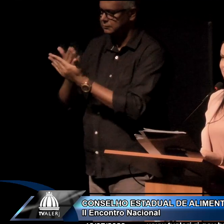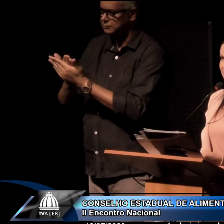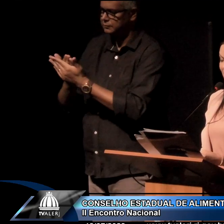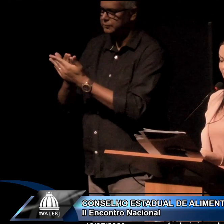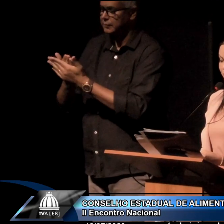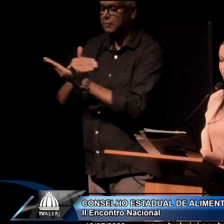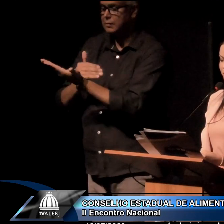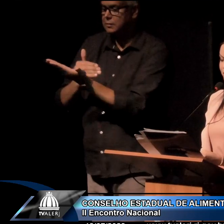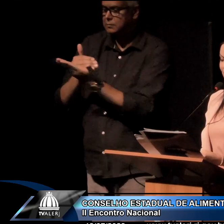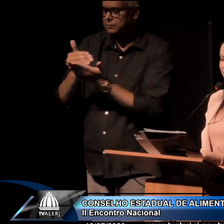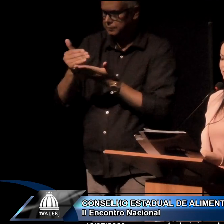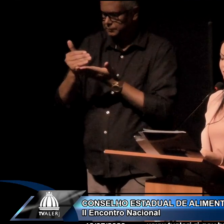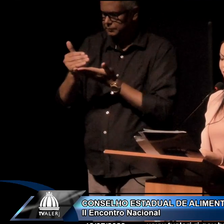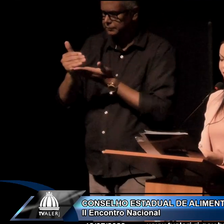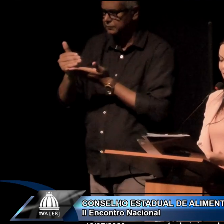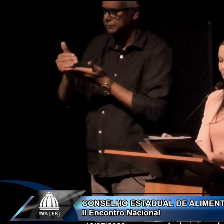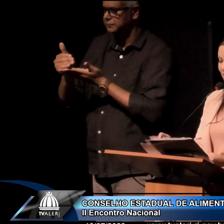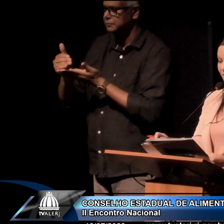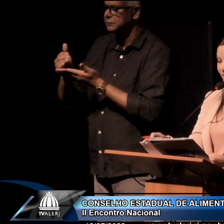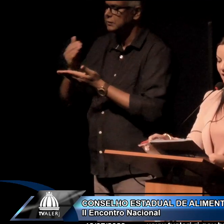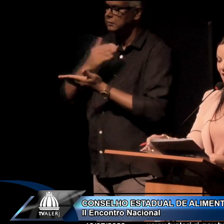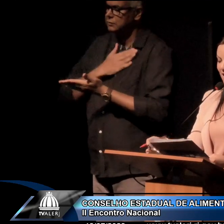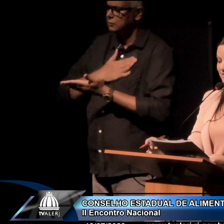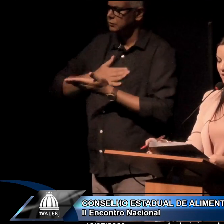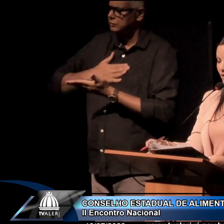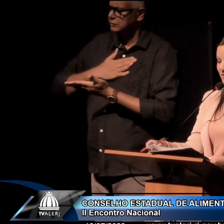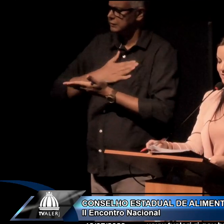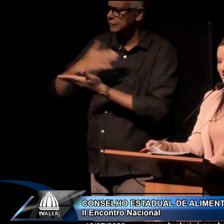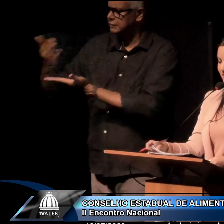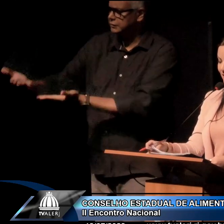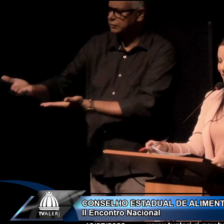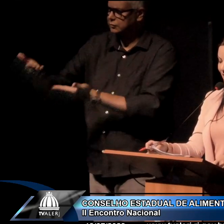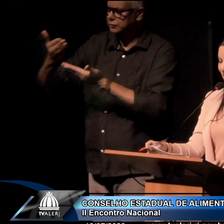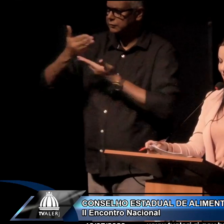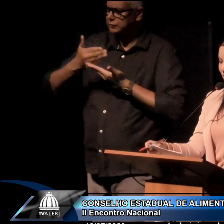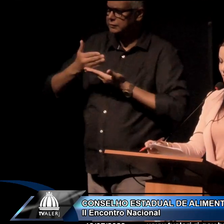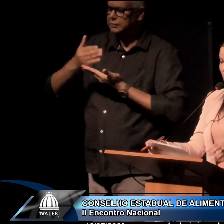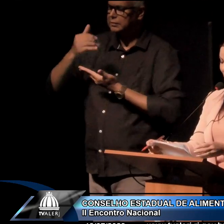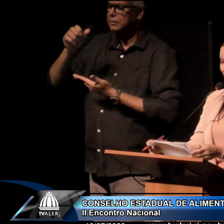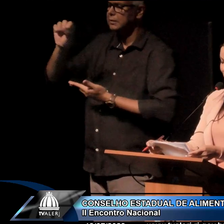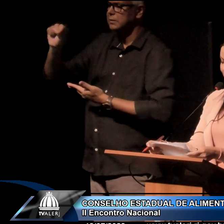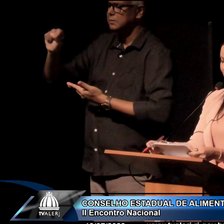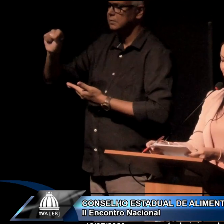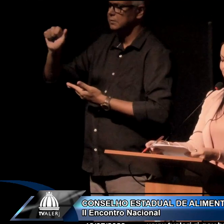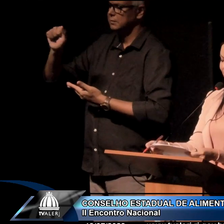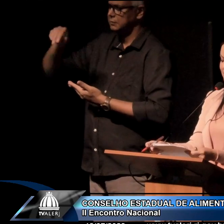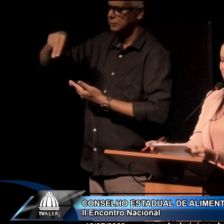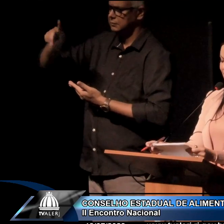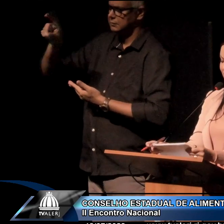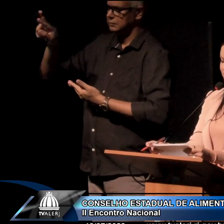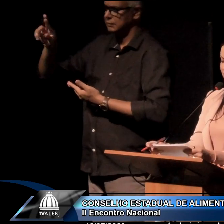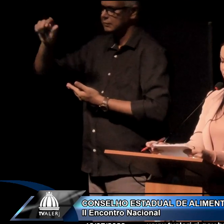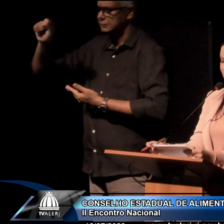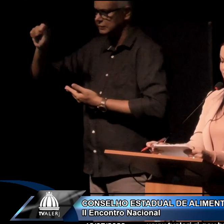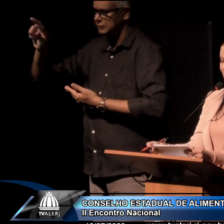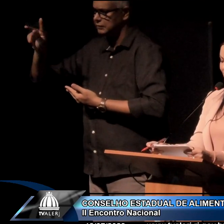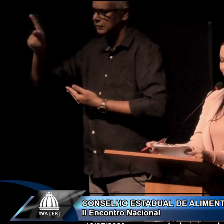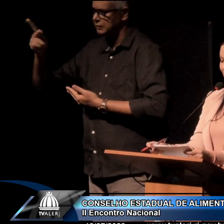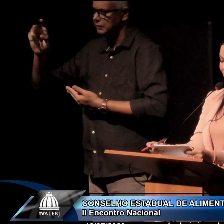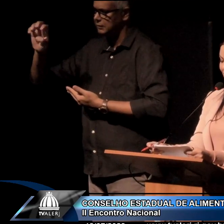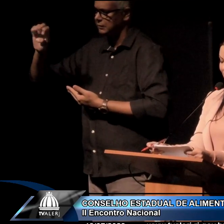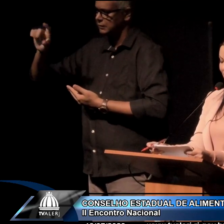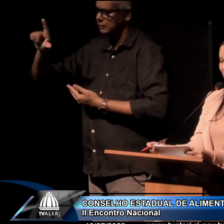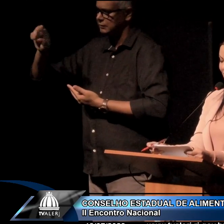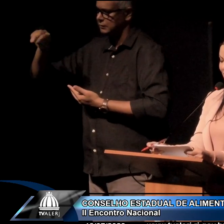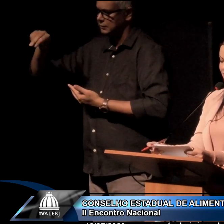e para iniciarmos gostaria de convidar a senhora Sandra Helena Gonzaga presidente do